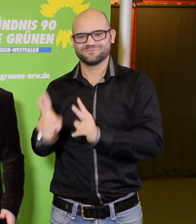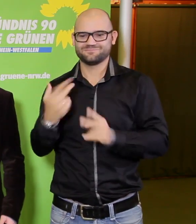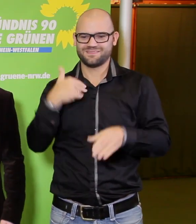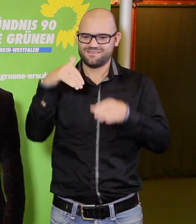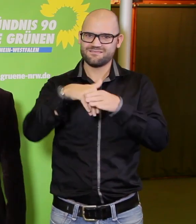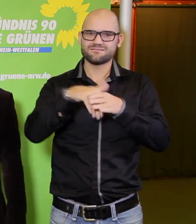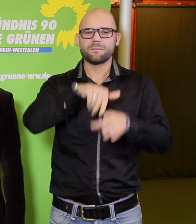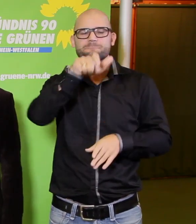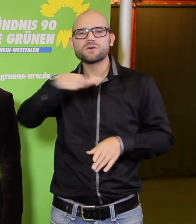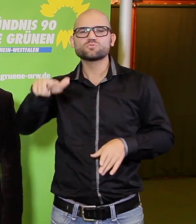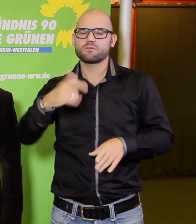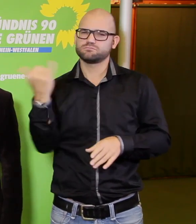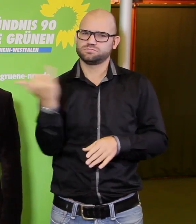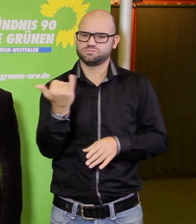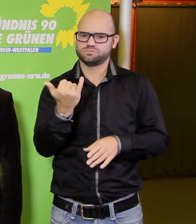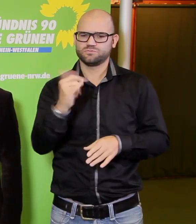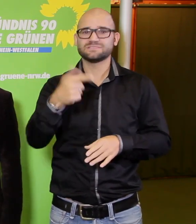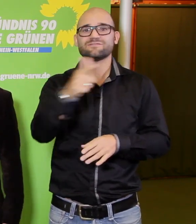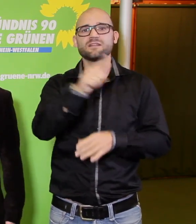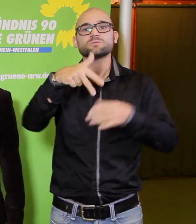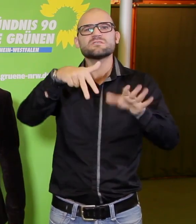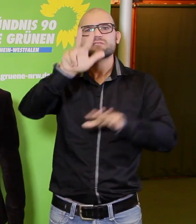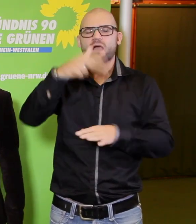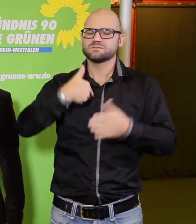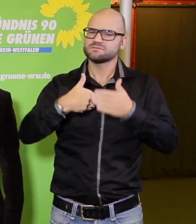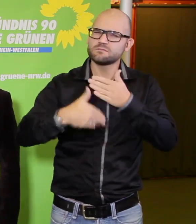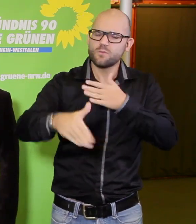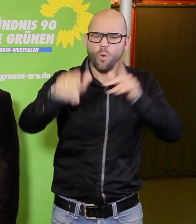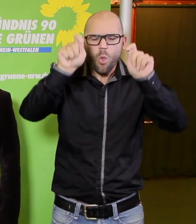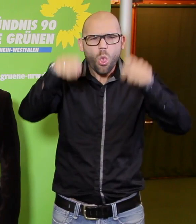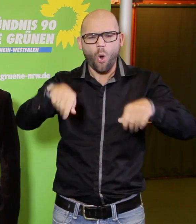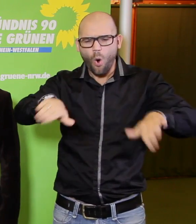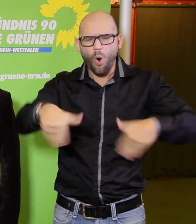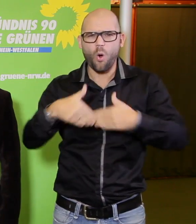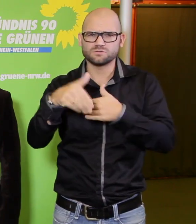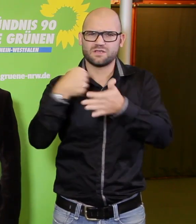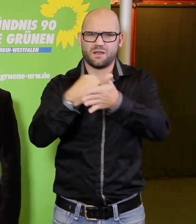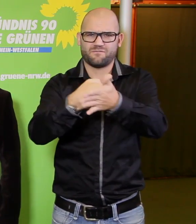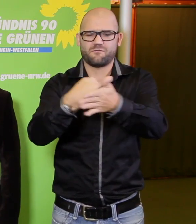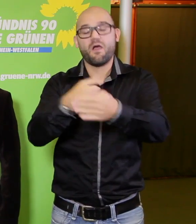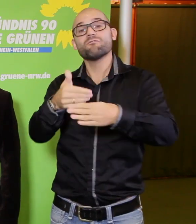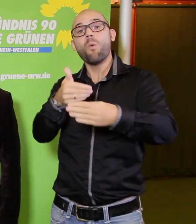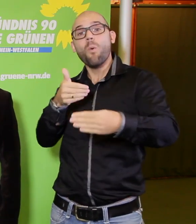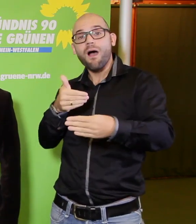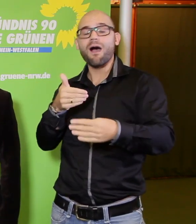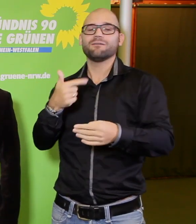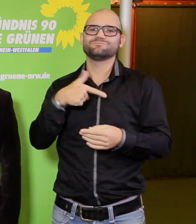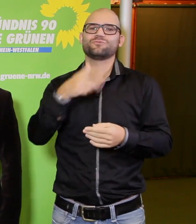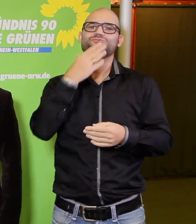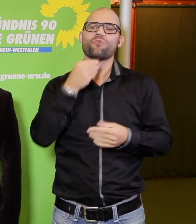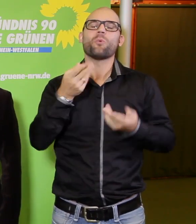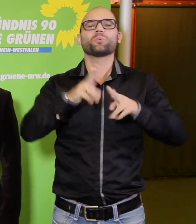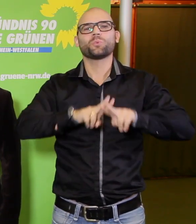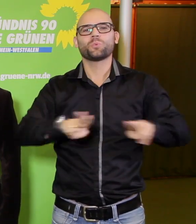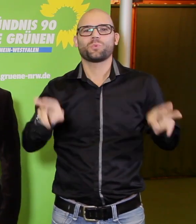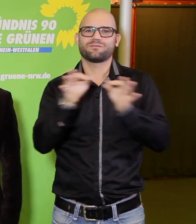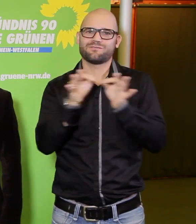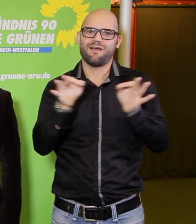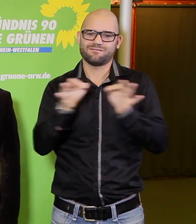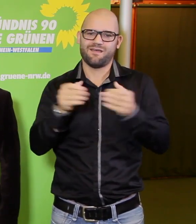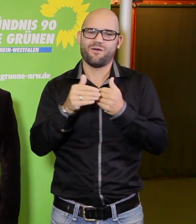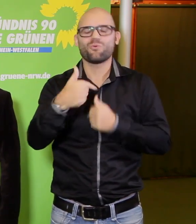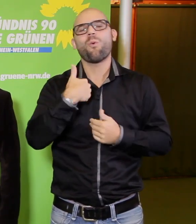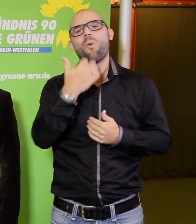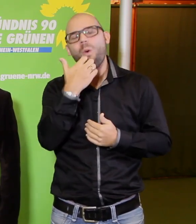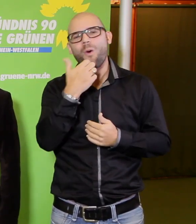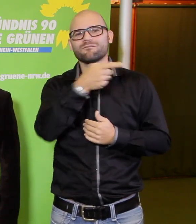bis wir dann nächstes Jahr dann volle Kanne in den Wahlkampf starten, bleiben noch ein paar besinnliche Tage, jetzt auch vor Weihnachten, ein paar ruhige Tage. Und wir hoffen auch sehr, dass ihr das auch ein